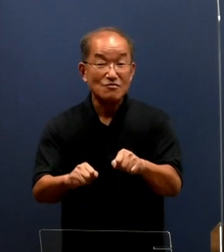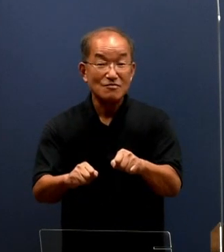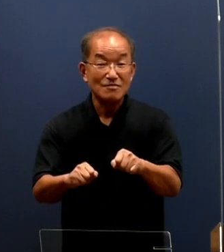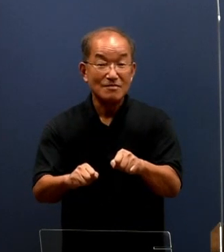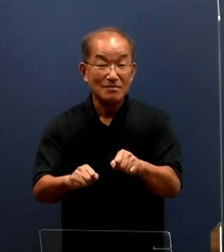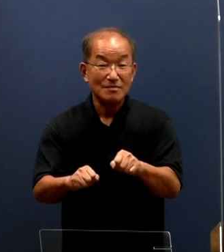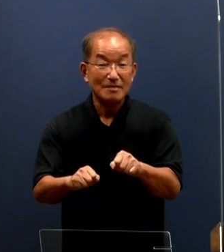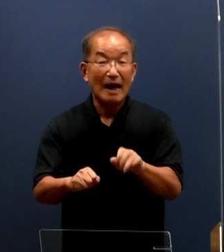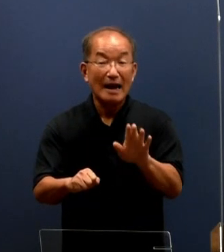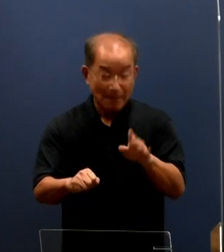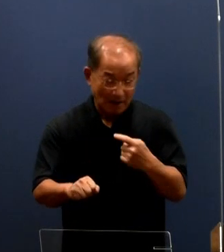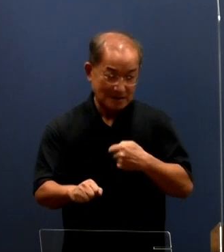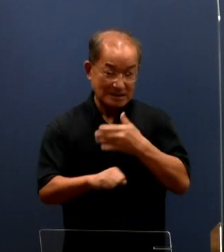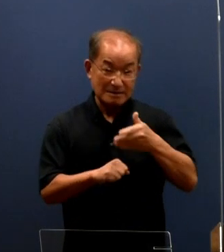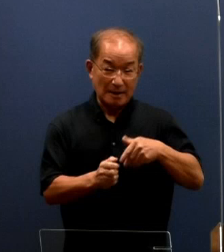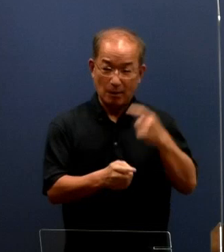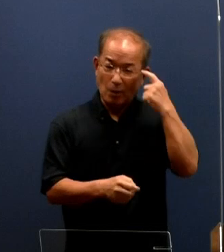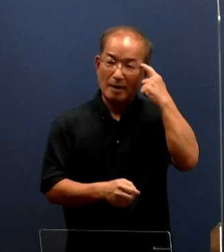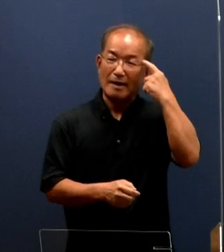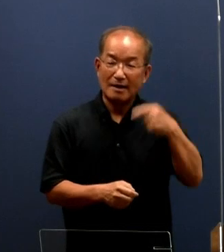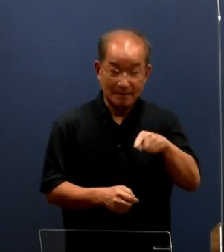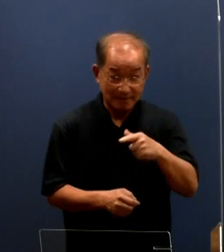ありがとうございます。